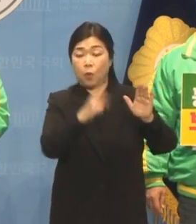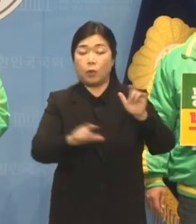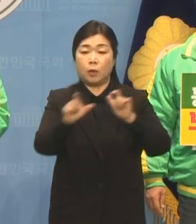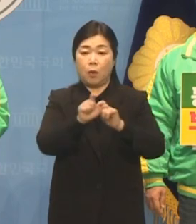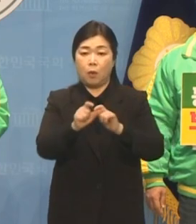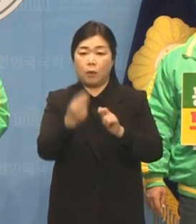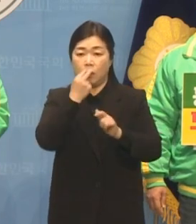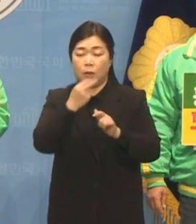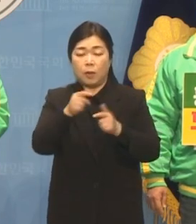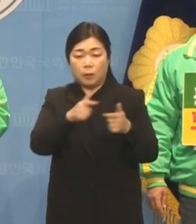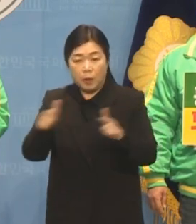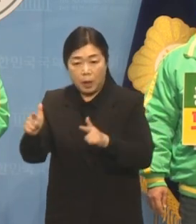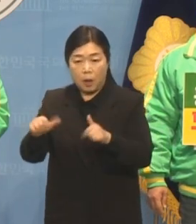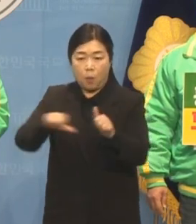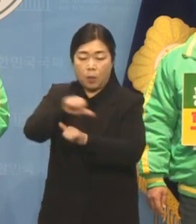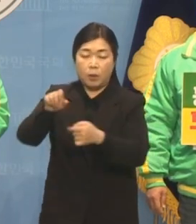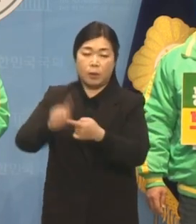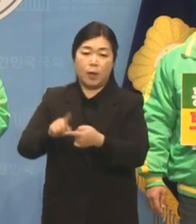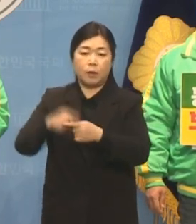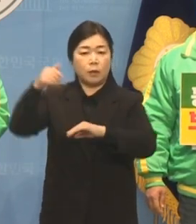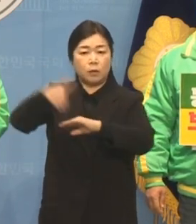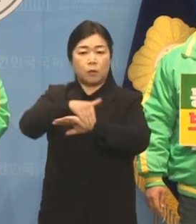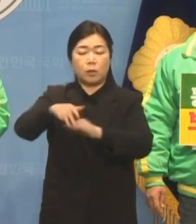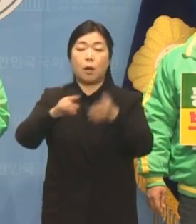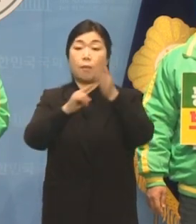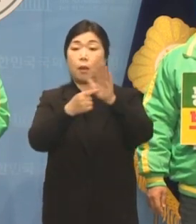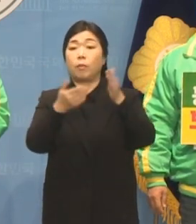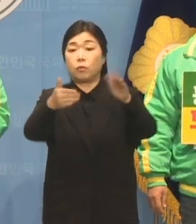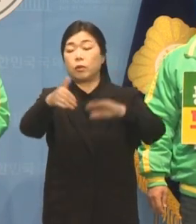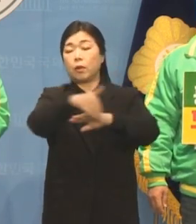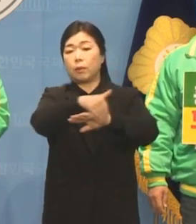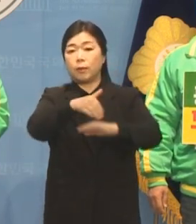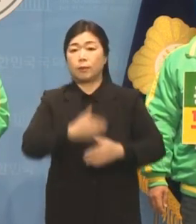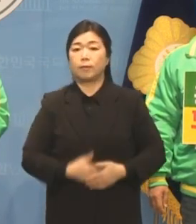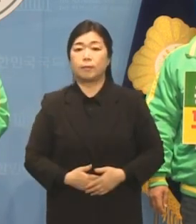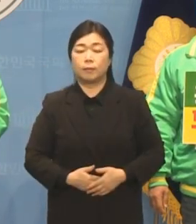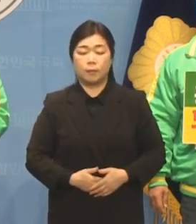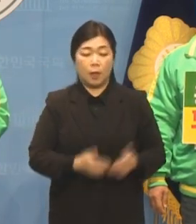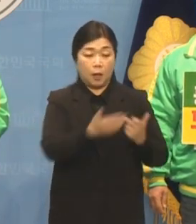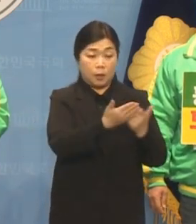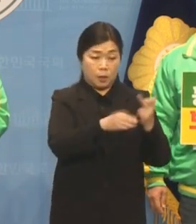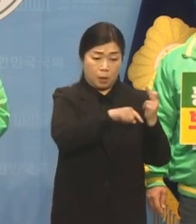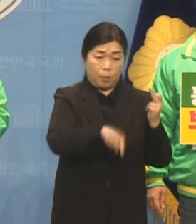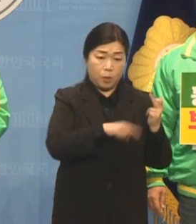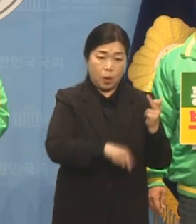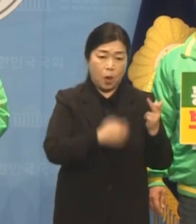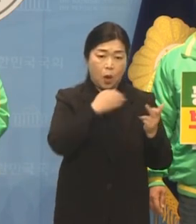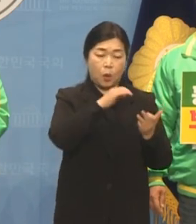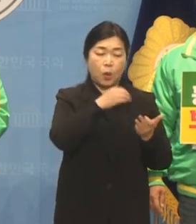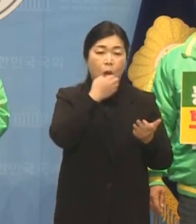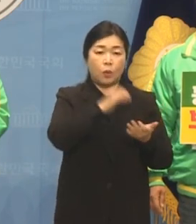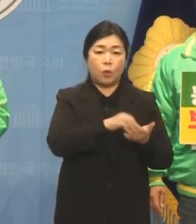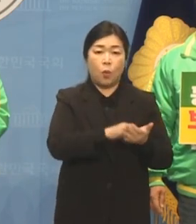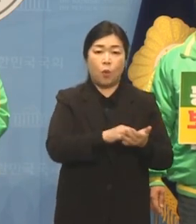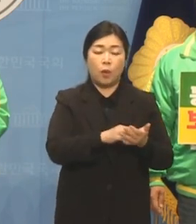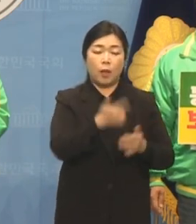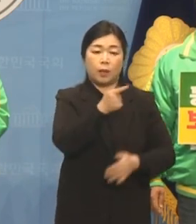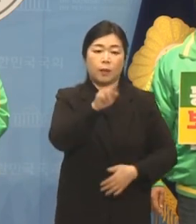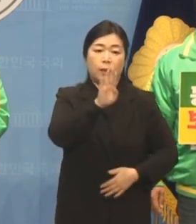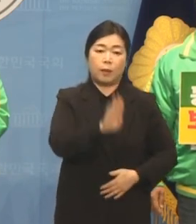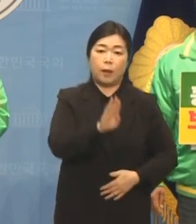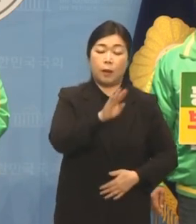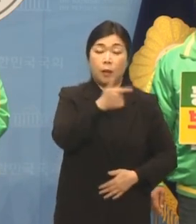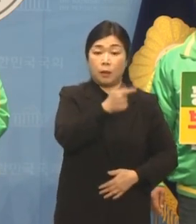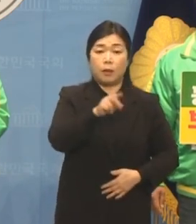대한 정책도 기자회견을 통해 발표할 예정입니다. 제주 남방 큰 돌고래처럼 생태계에 법인격을